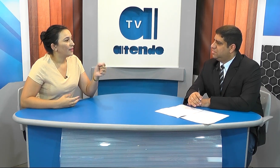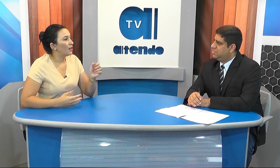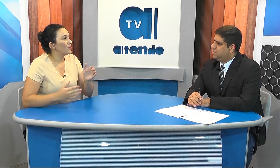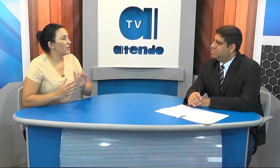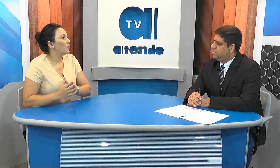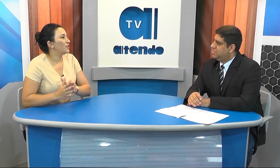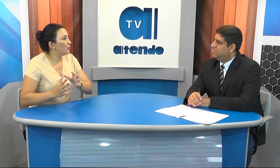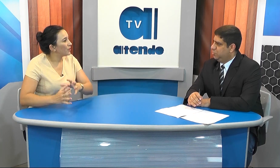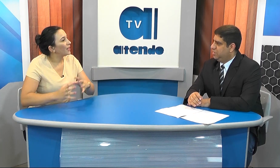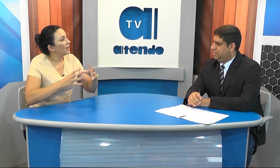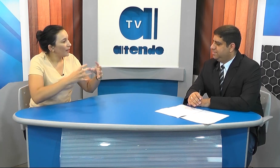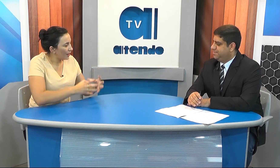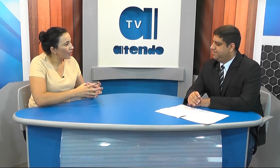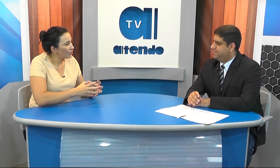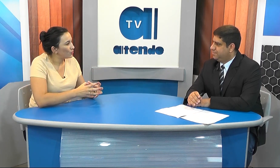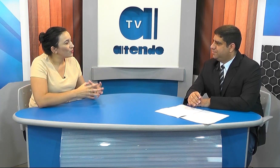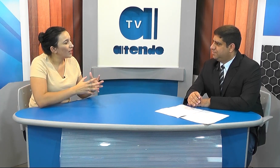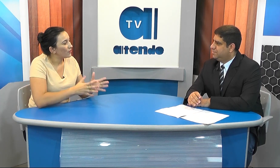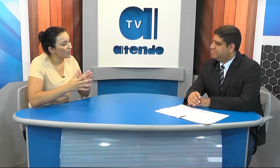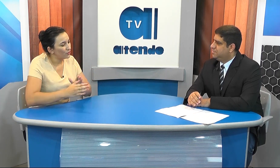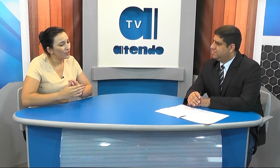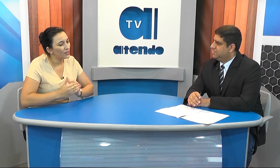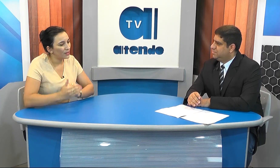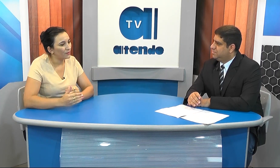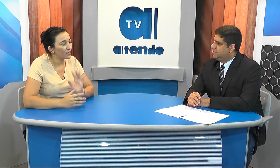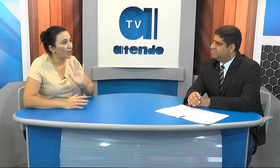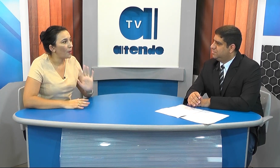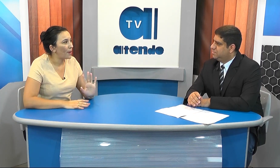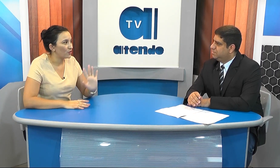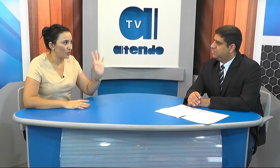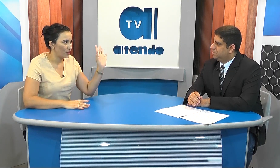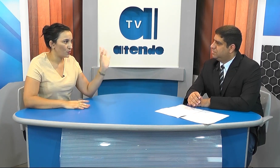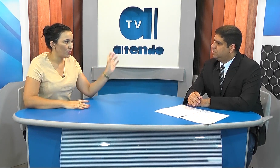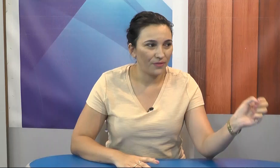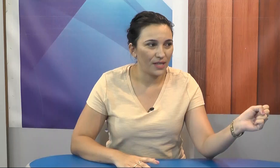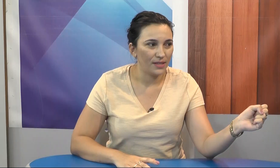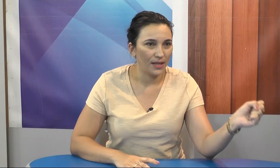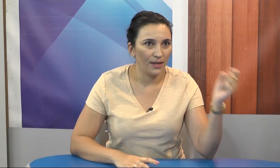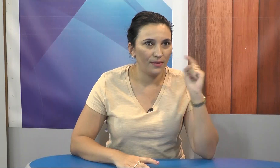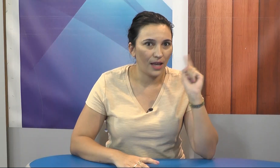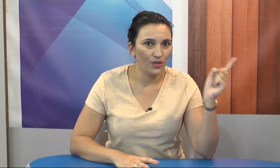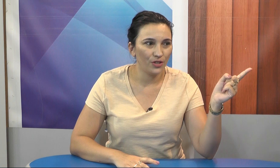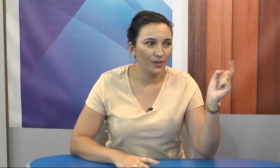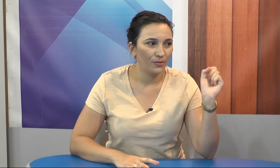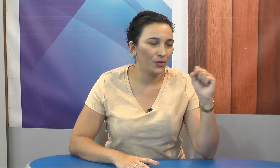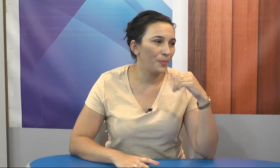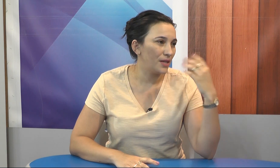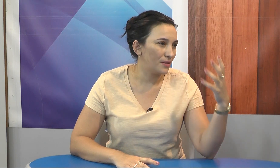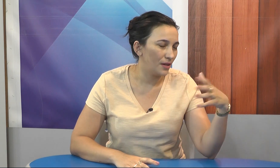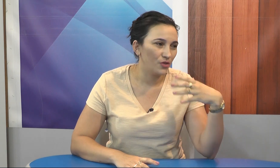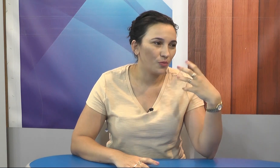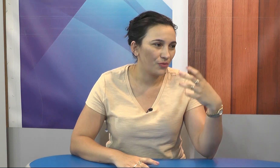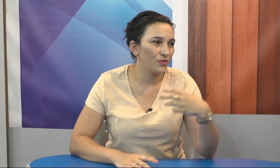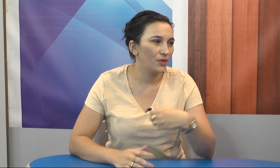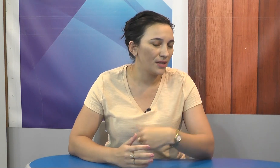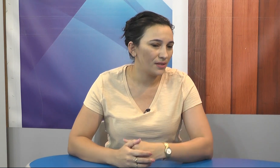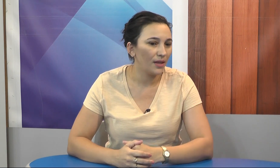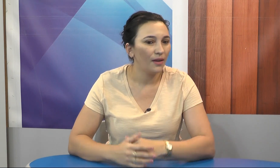Não simultânea, é junto, né? Consecutiva, você dá uma pausa, você escuta a frase inteira, entende o que o palestrante ou o professor quer dizer,